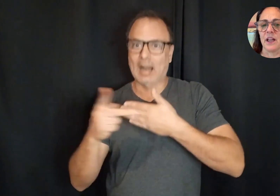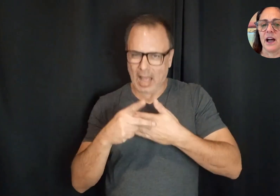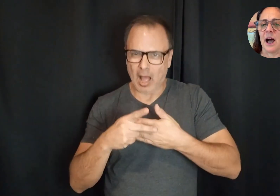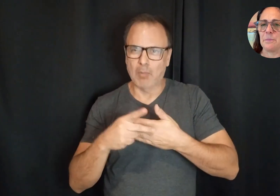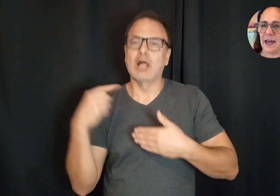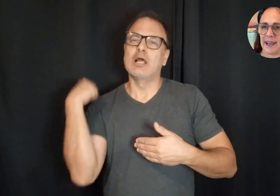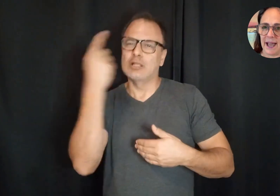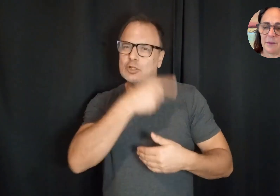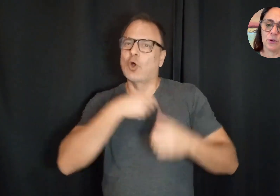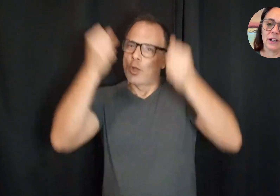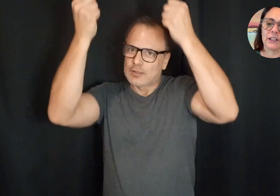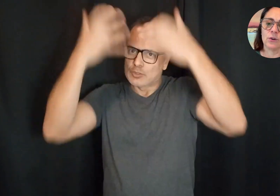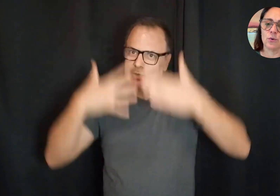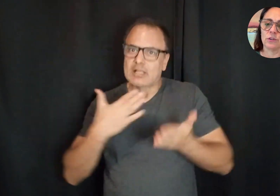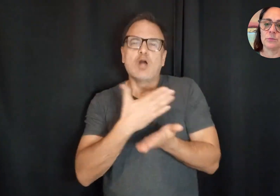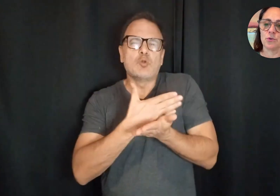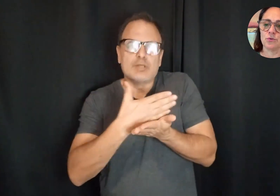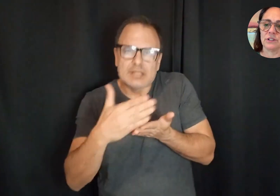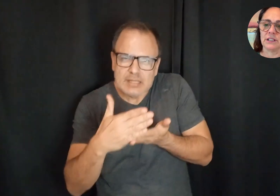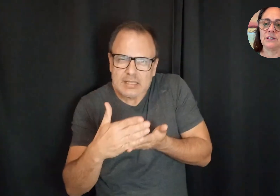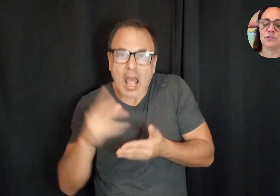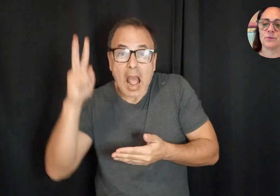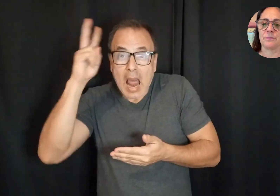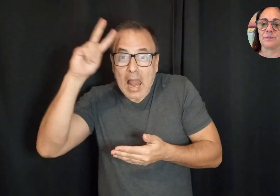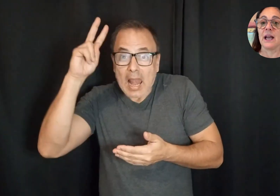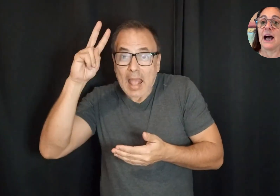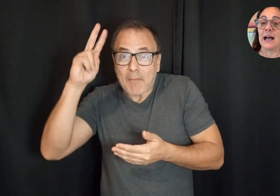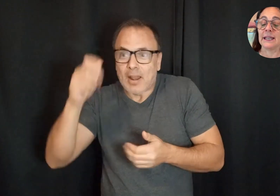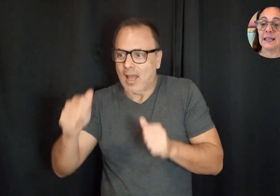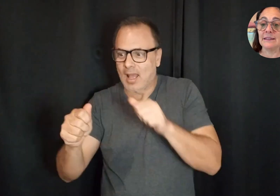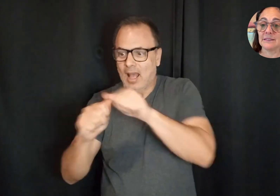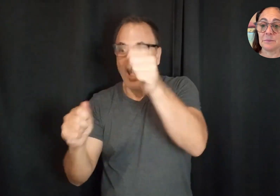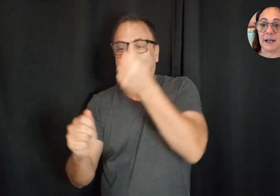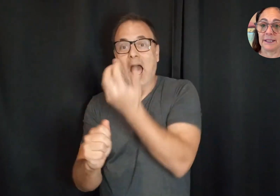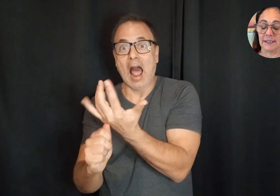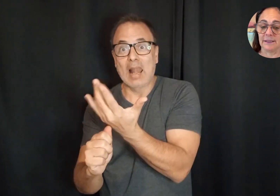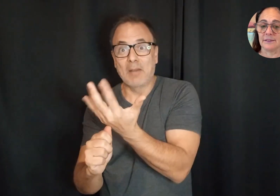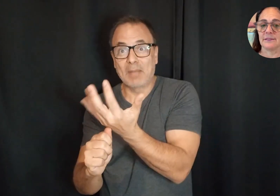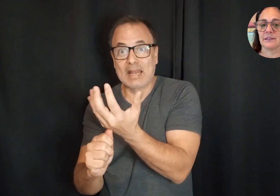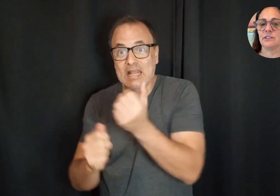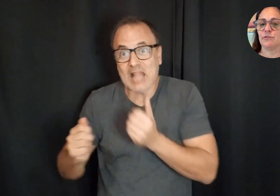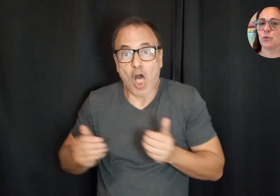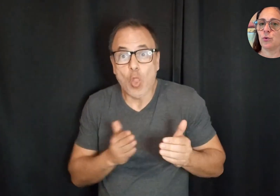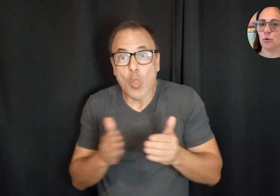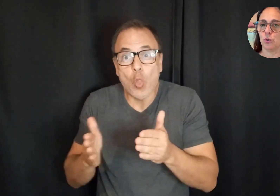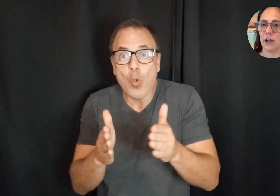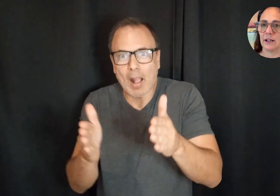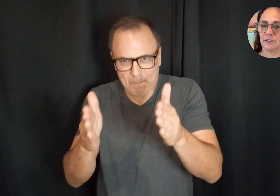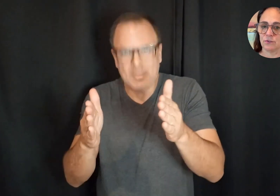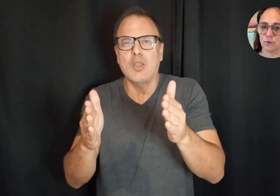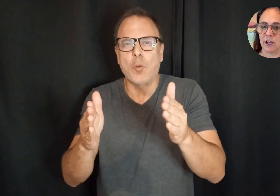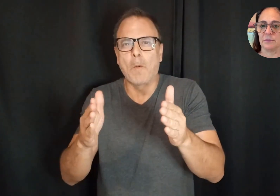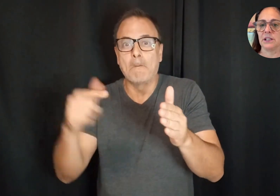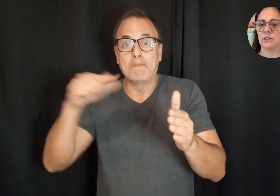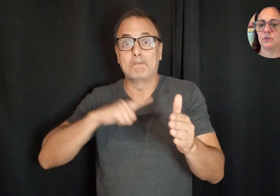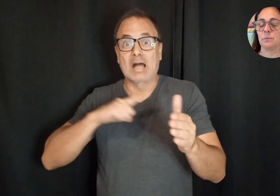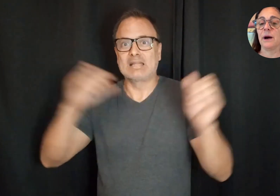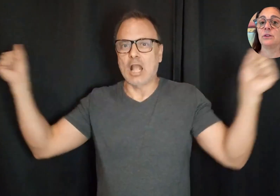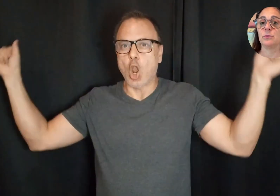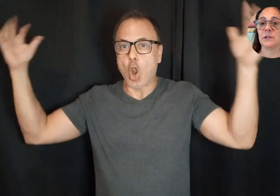à parábola que contamos no início, aquelas lamparinas que foram colocadas no caminho para iluminar